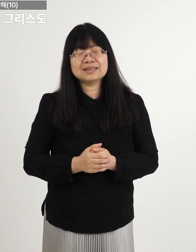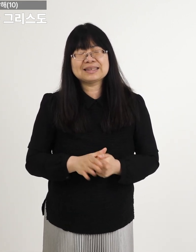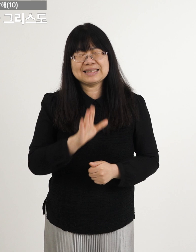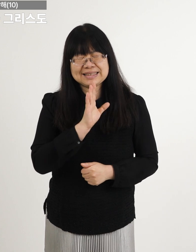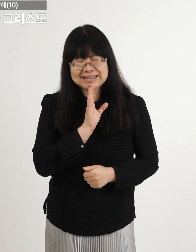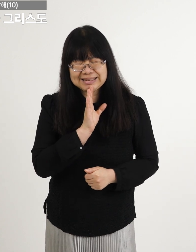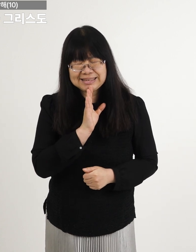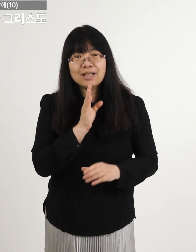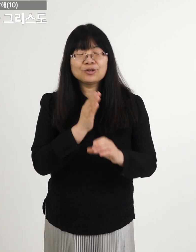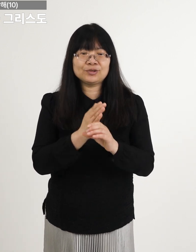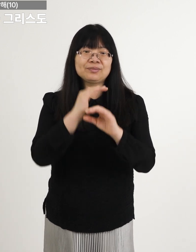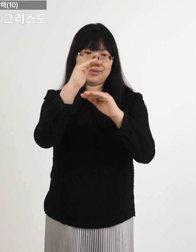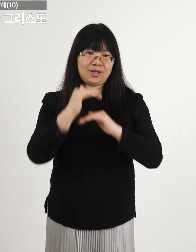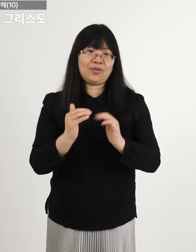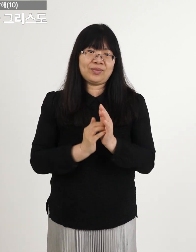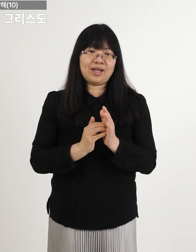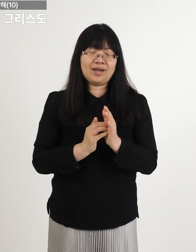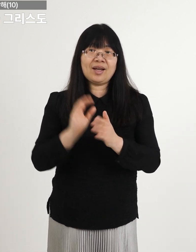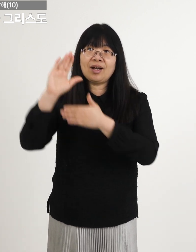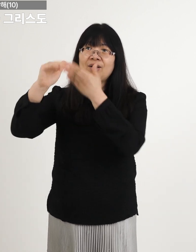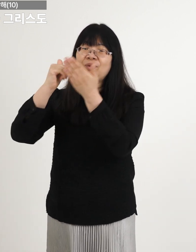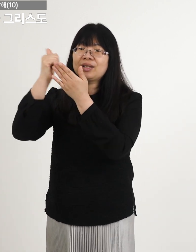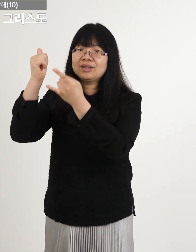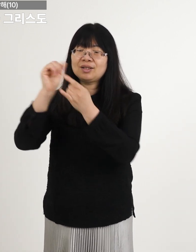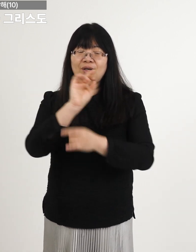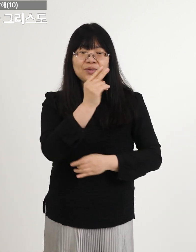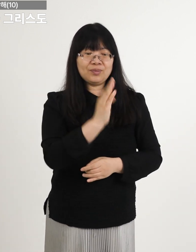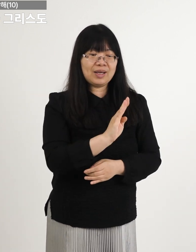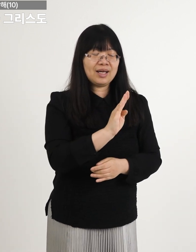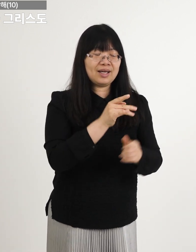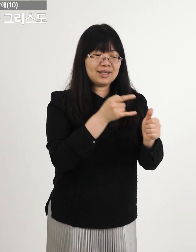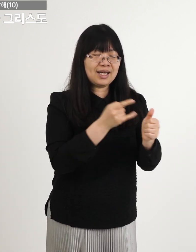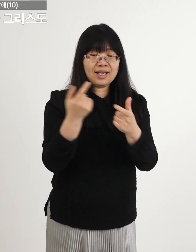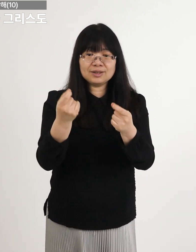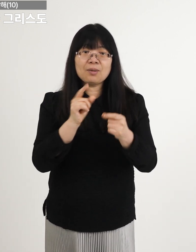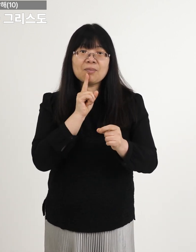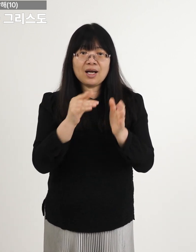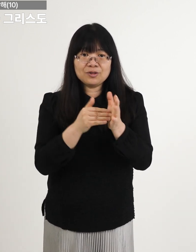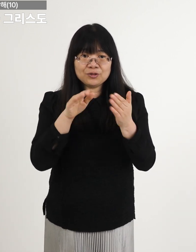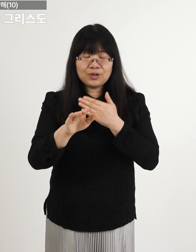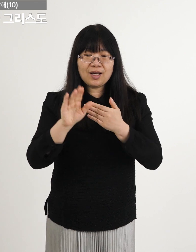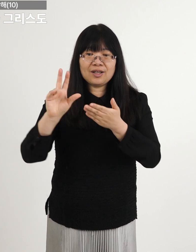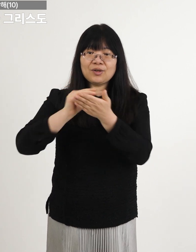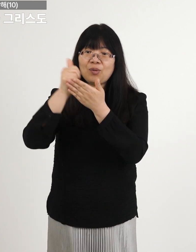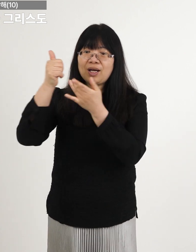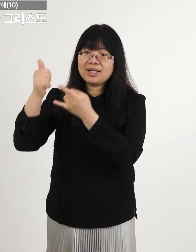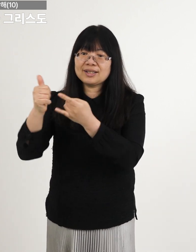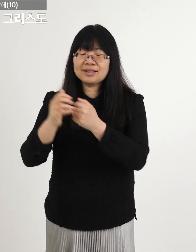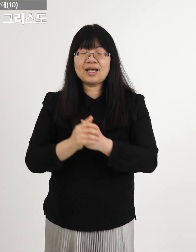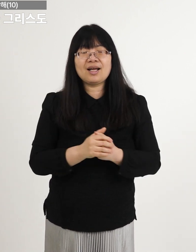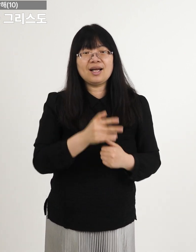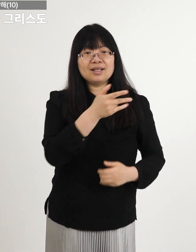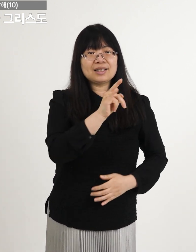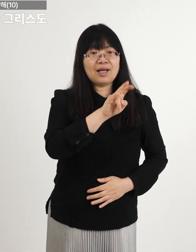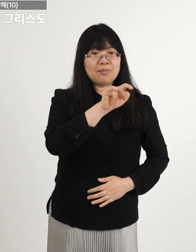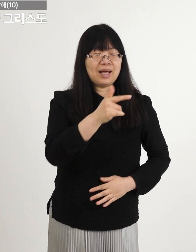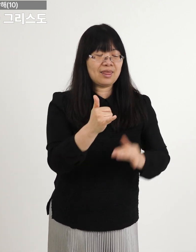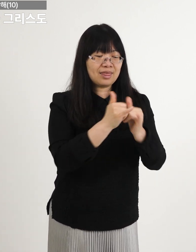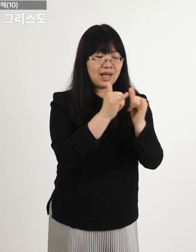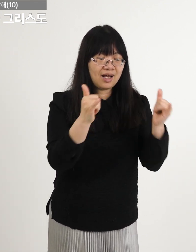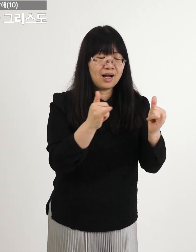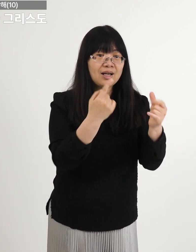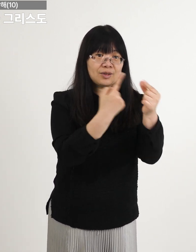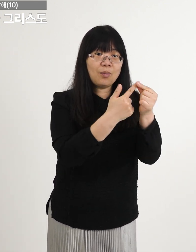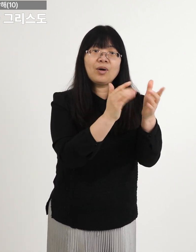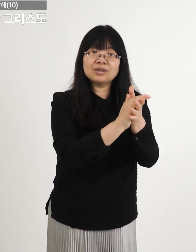본론인데, 여호와께서 욥에게 이 말씀을 하신 후에 여호와께서 대만 사람 이 첫